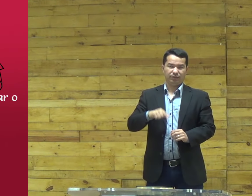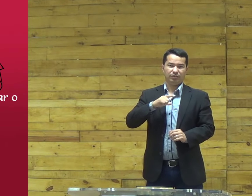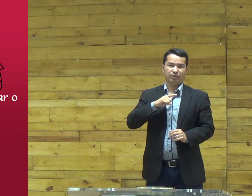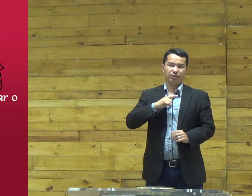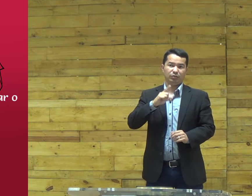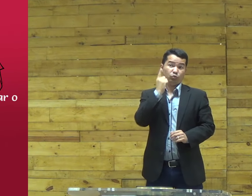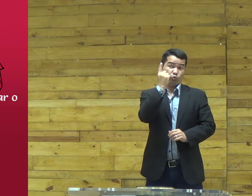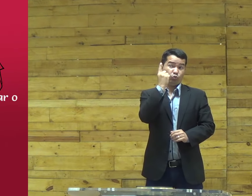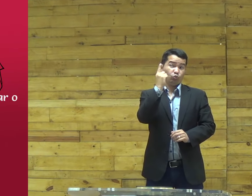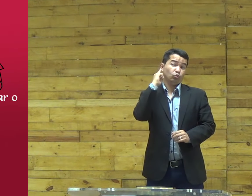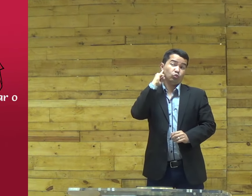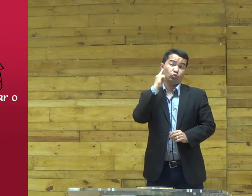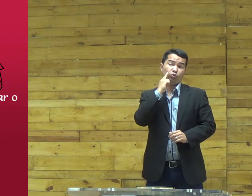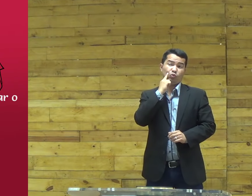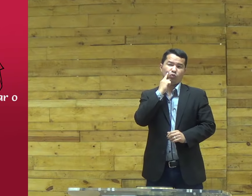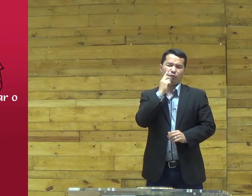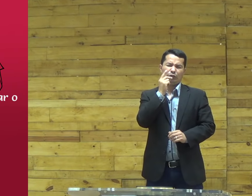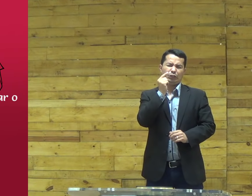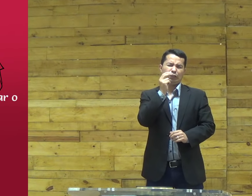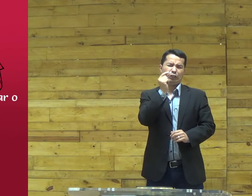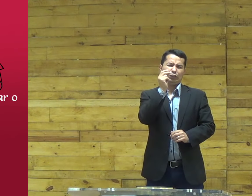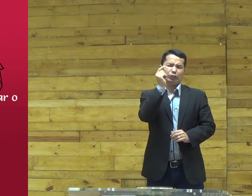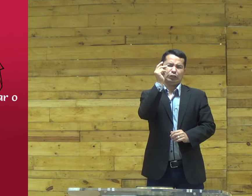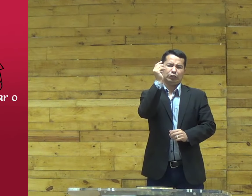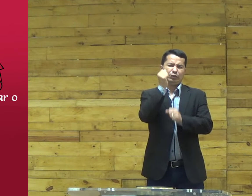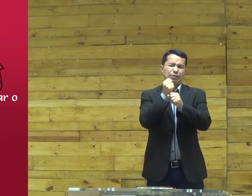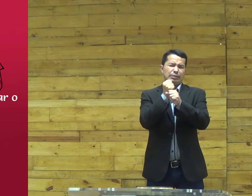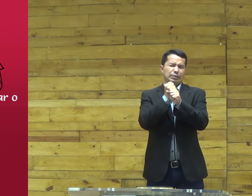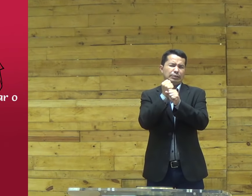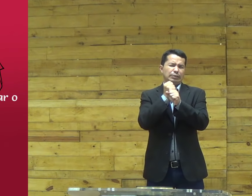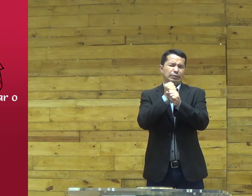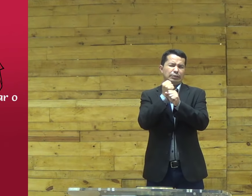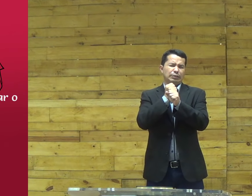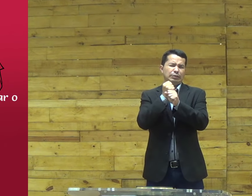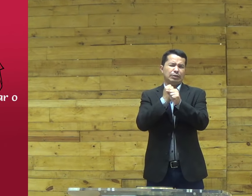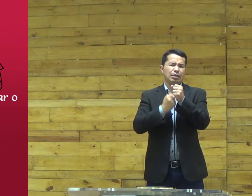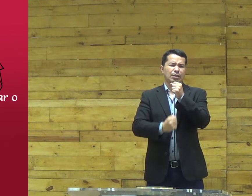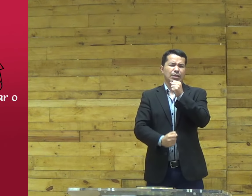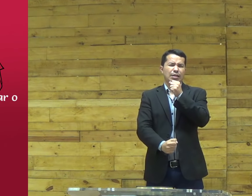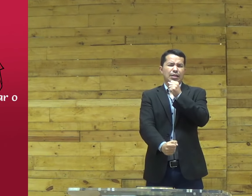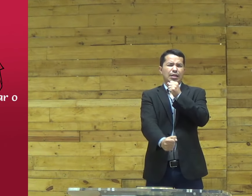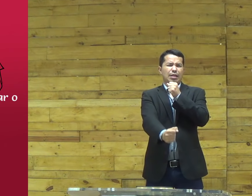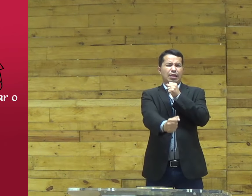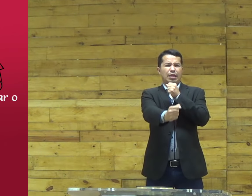exemplo, aqui nós temos um surdo faz anos,